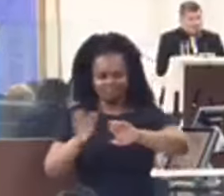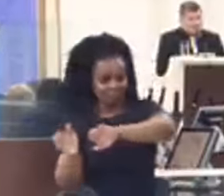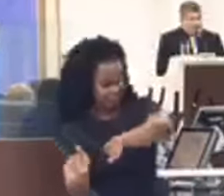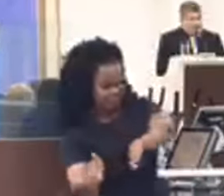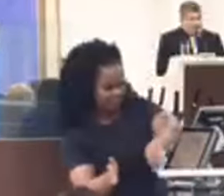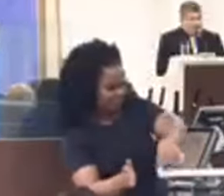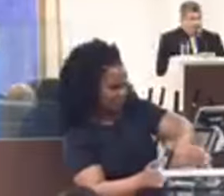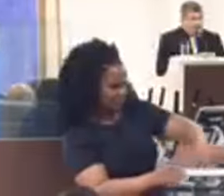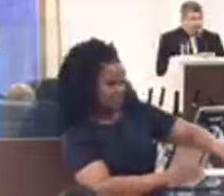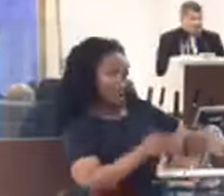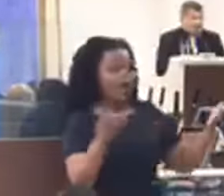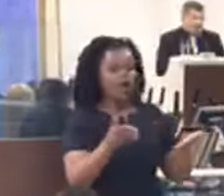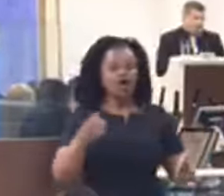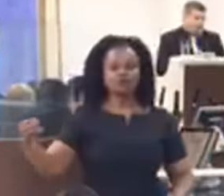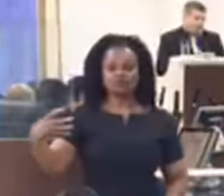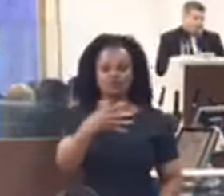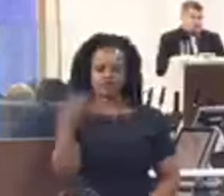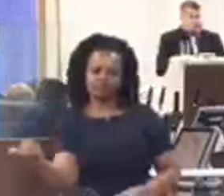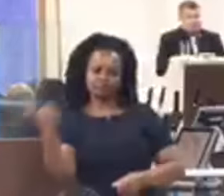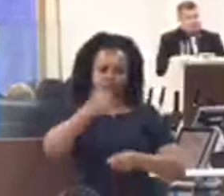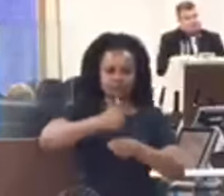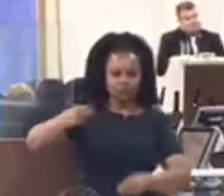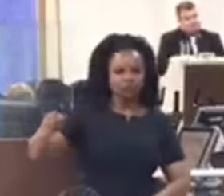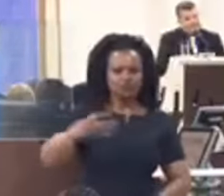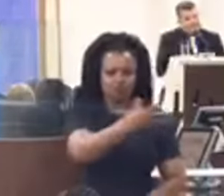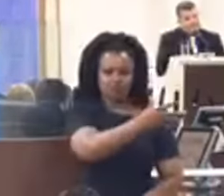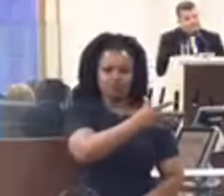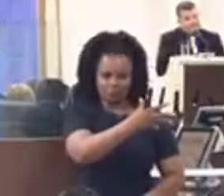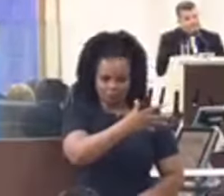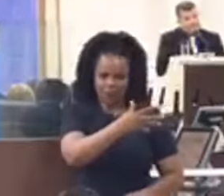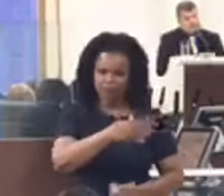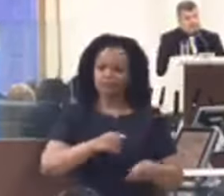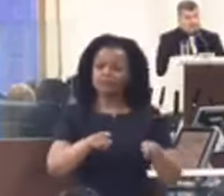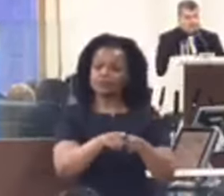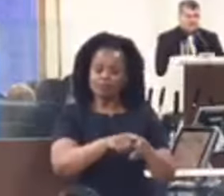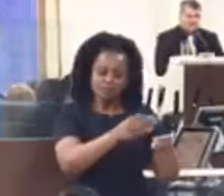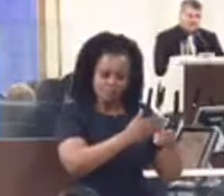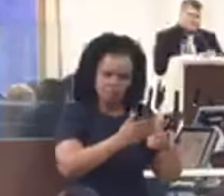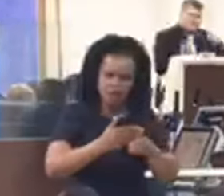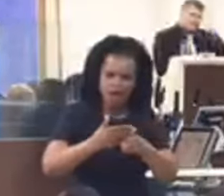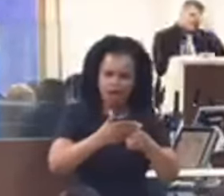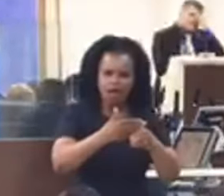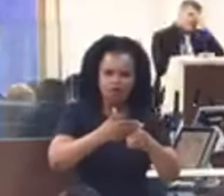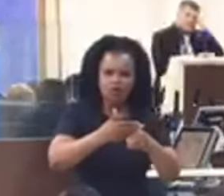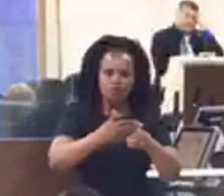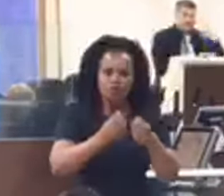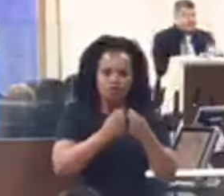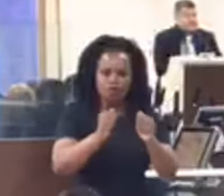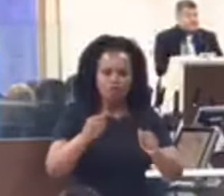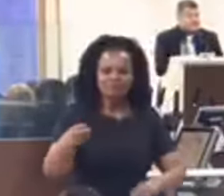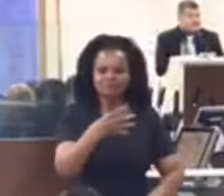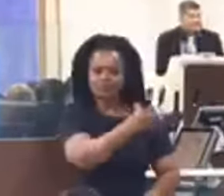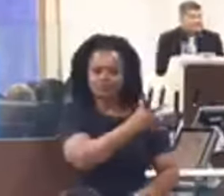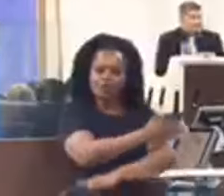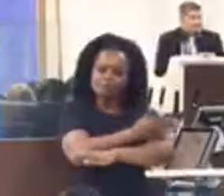áreas que já tem, mas os que estão tirando vamos levar para os bairros também, que é importante. Enfim, a